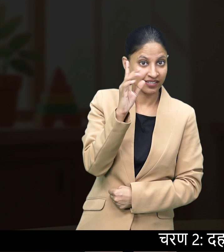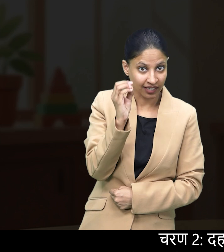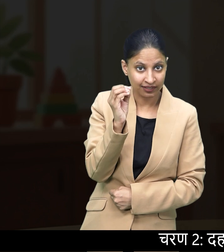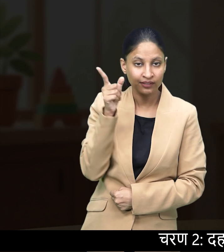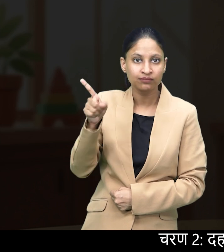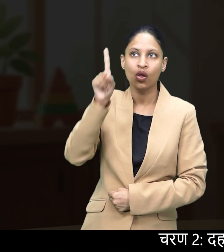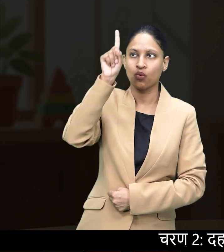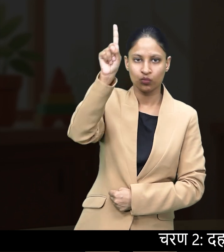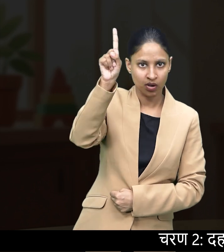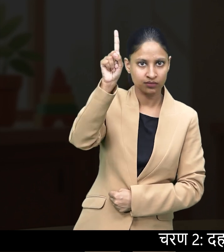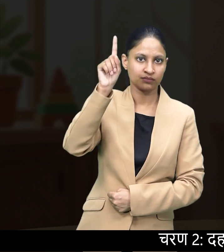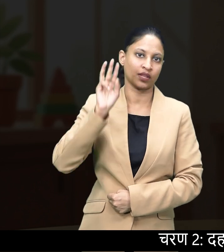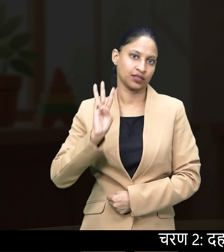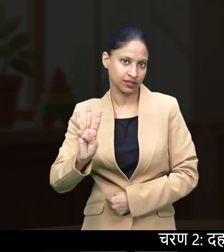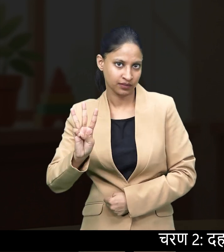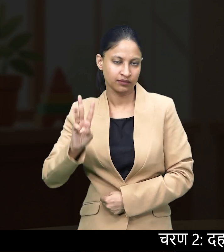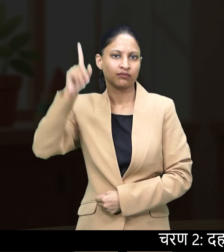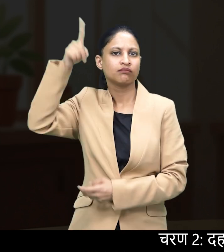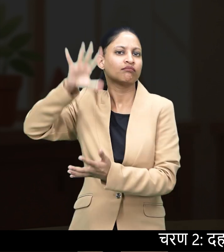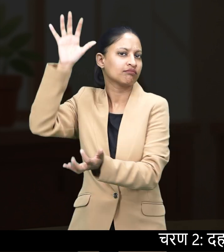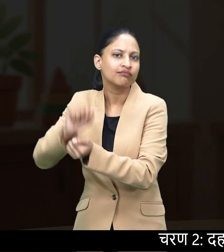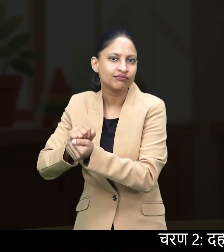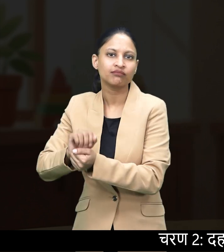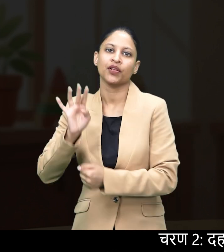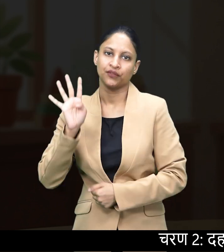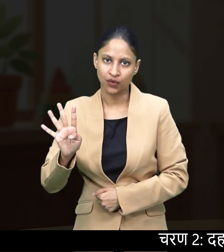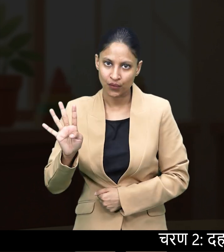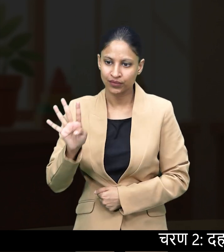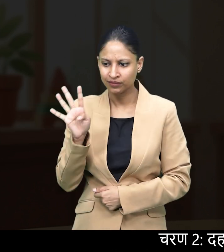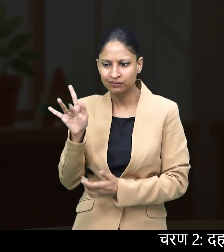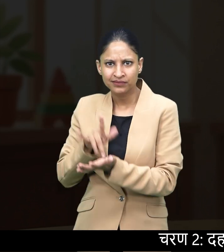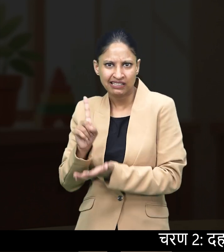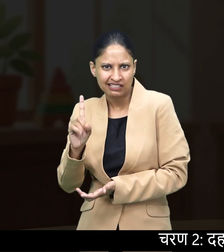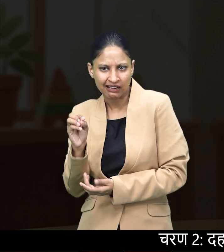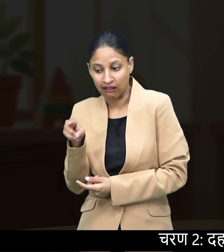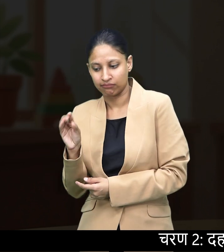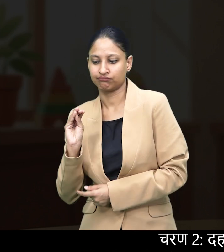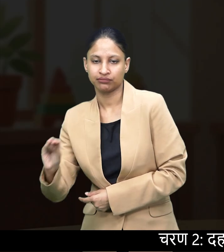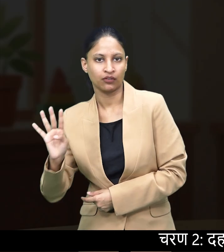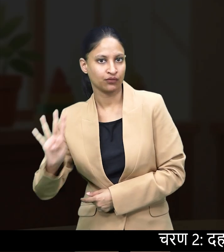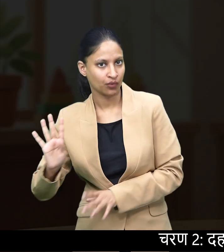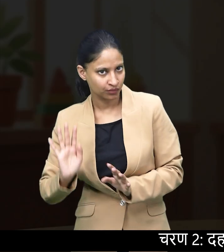चरण 2 दहाई। 1 जोड़ 3 बराबर 4। दहाई स्तंभ में 4 लिखे।